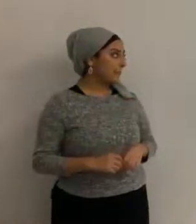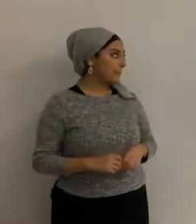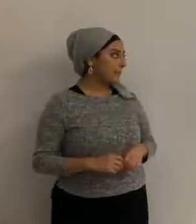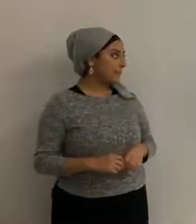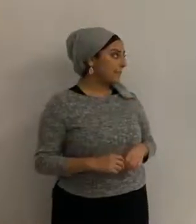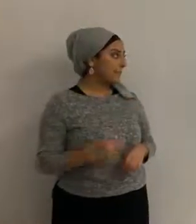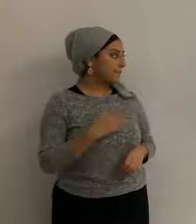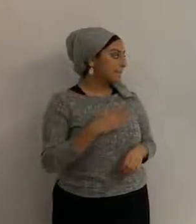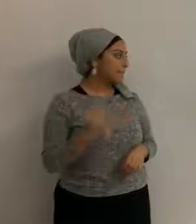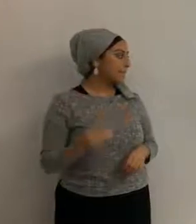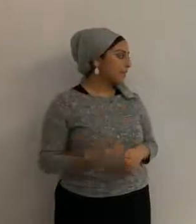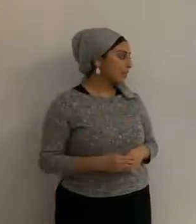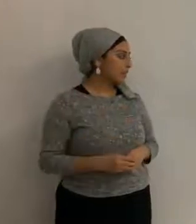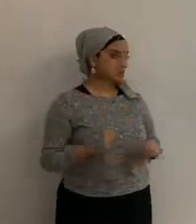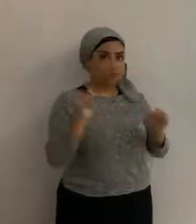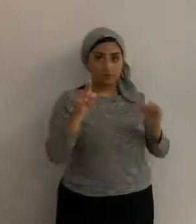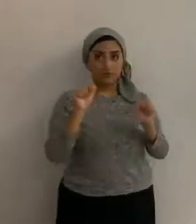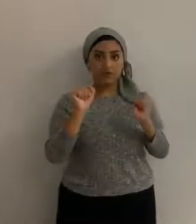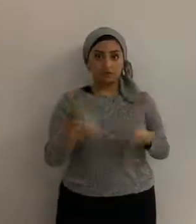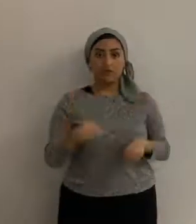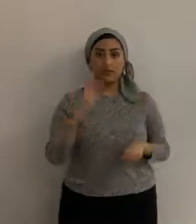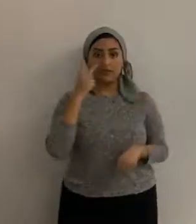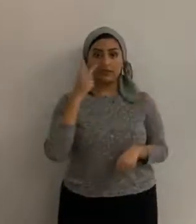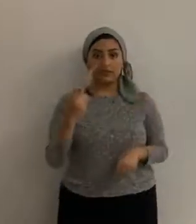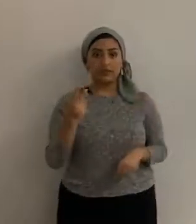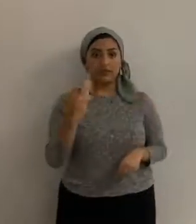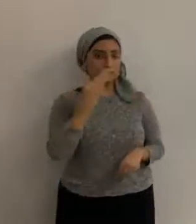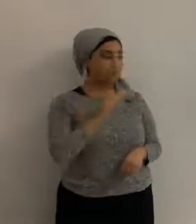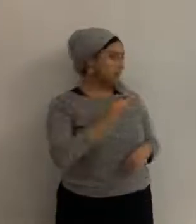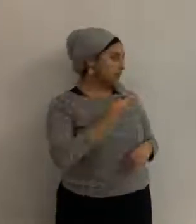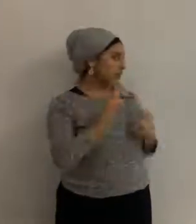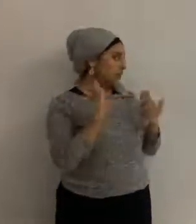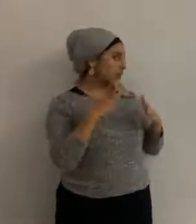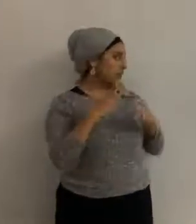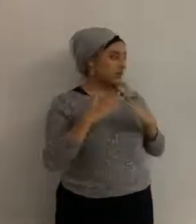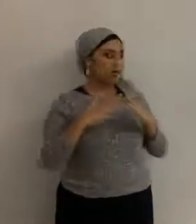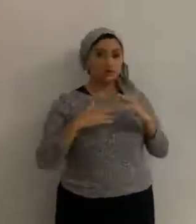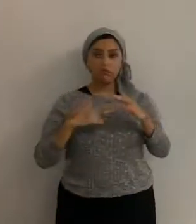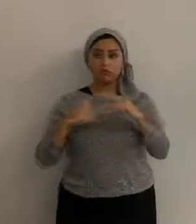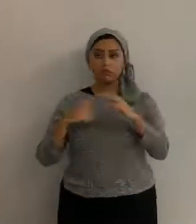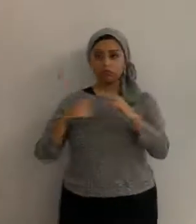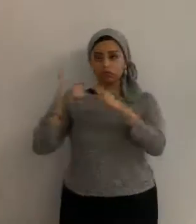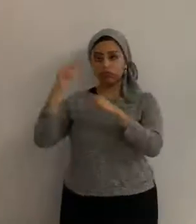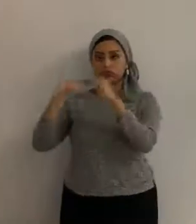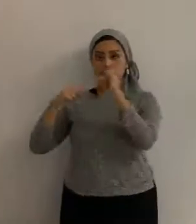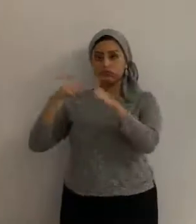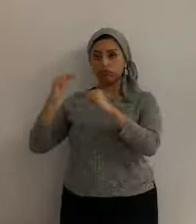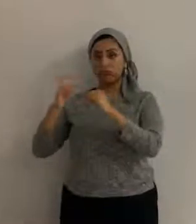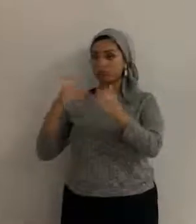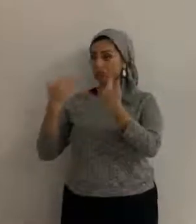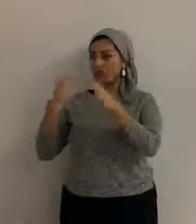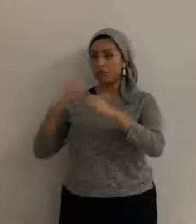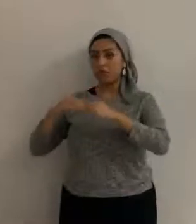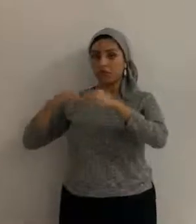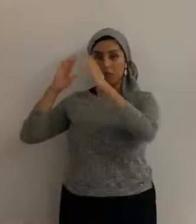Y aquí ustedes pueden ver el edificio ya terminado, que efectivamente ahora sabemos que es un